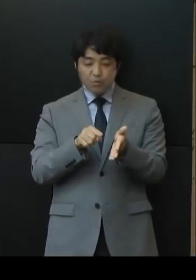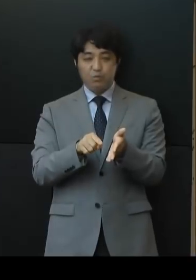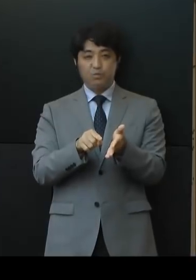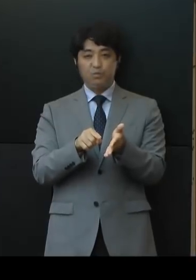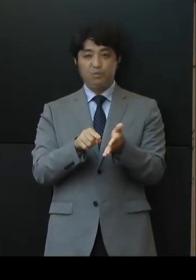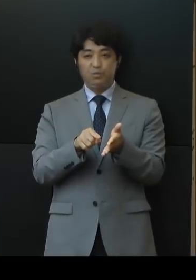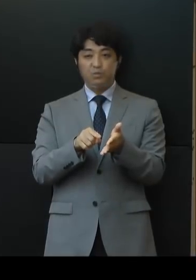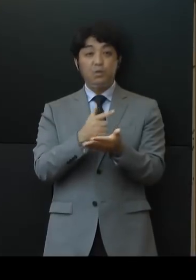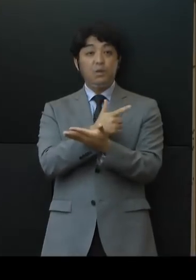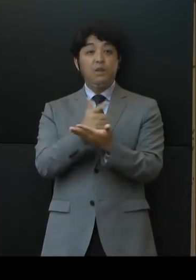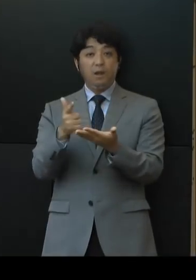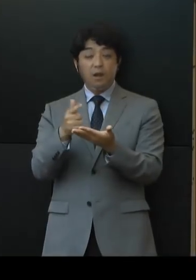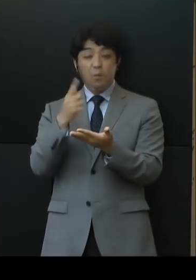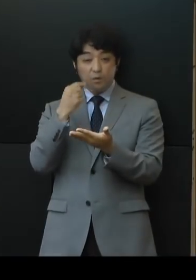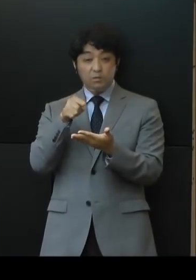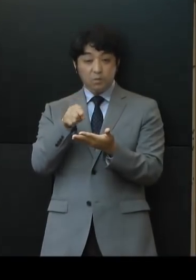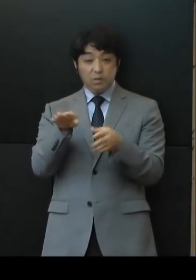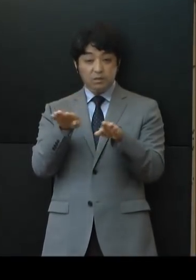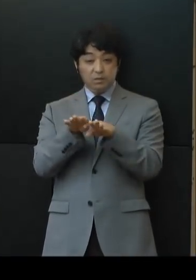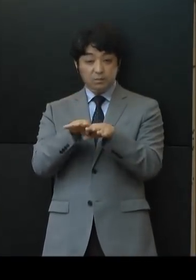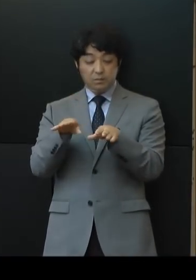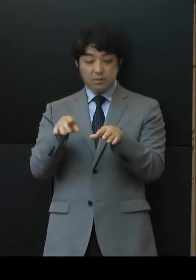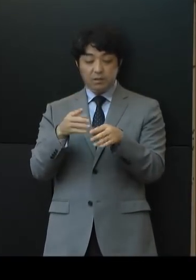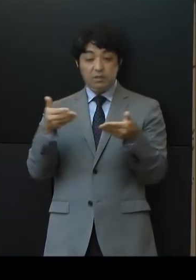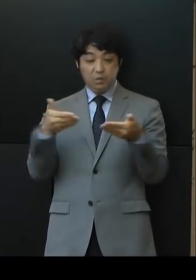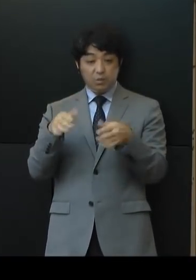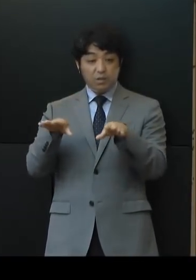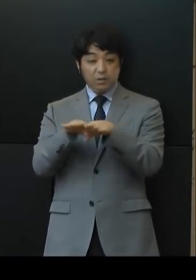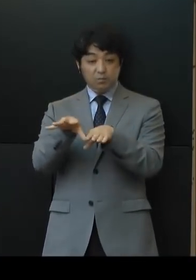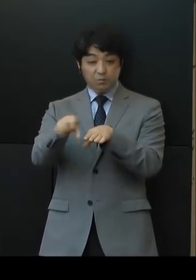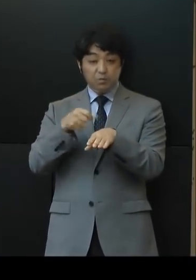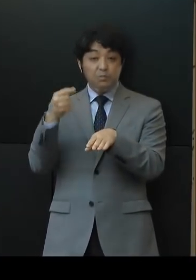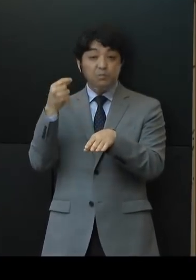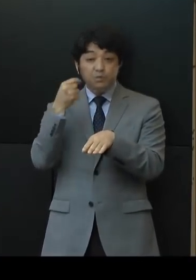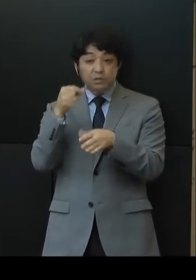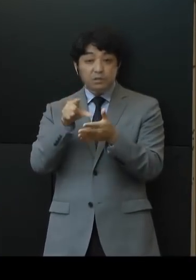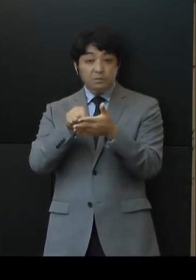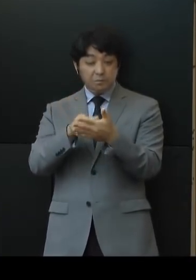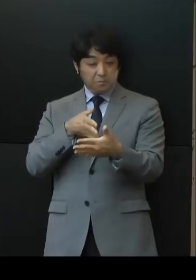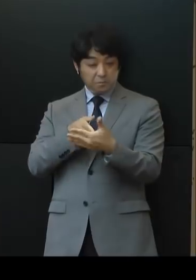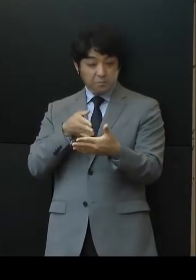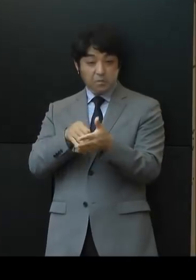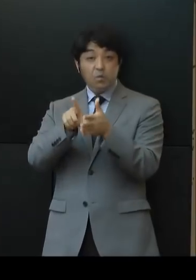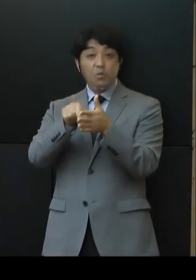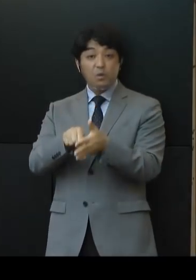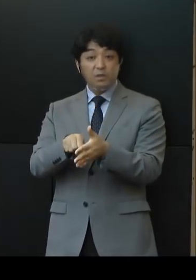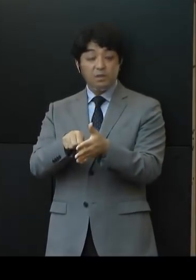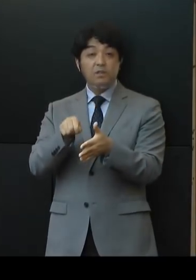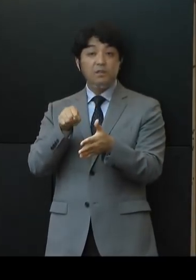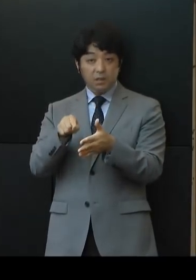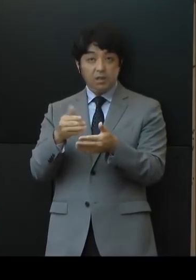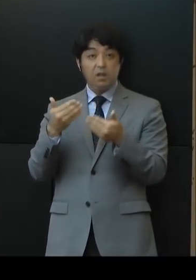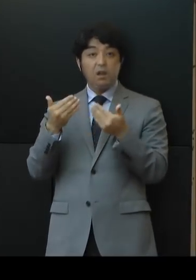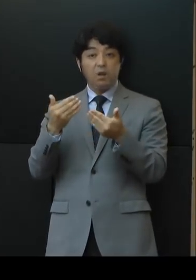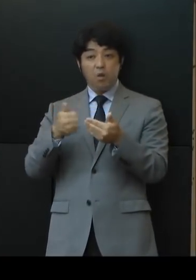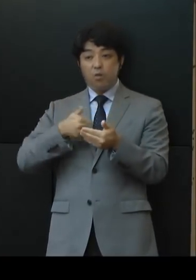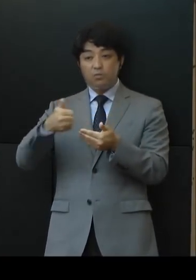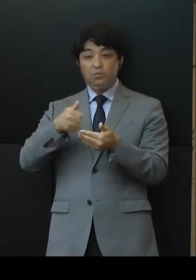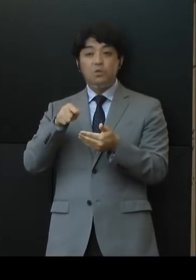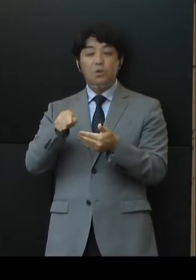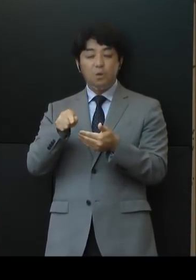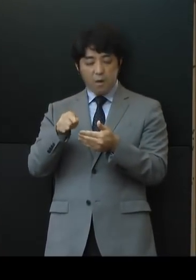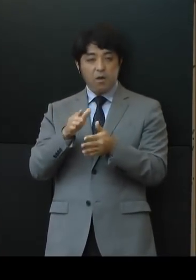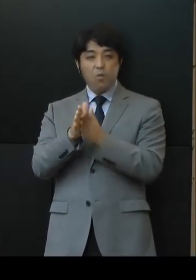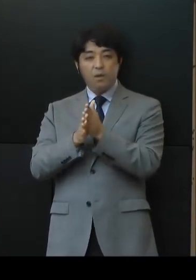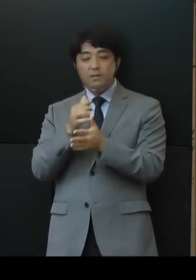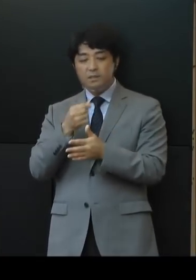方々などが仕事を休むことが困難な場合を除きまして児童の登園等の自粛を要請するというもの